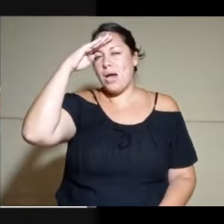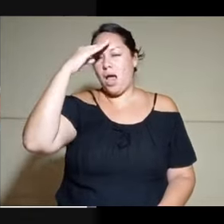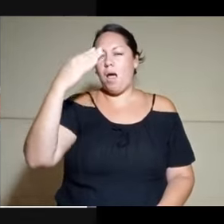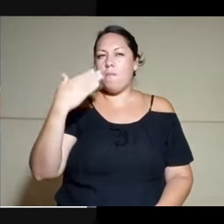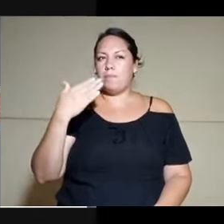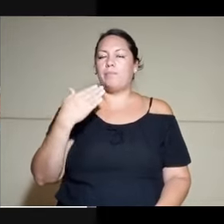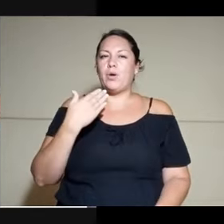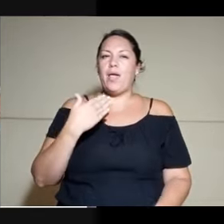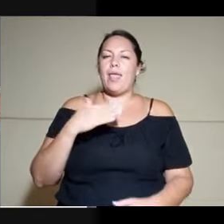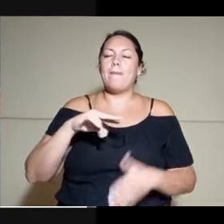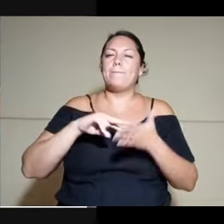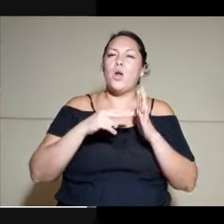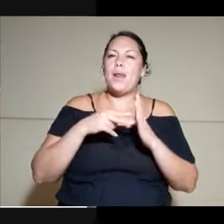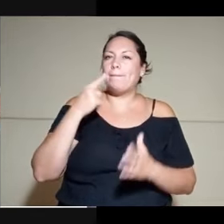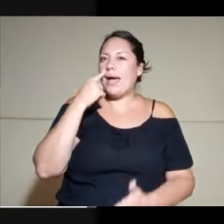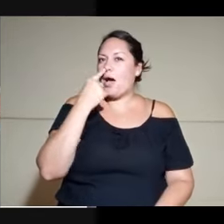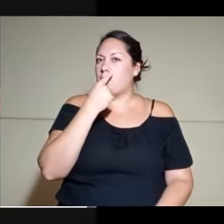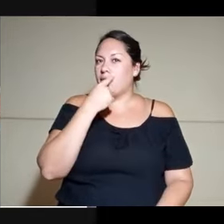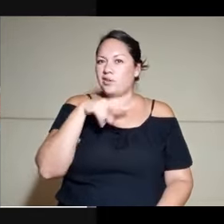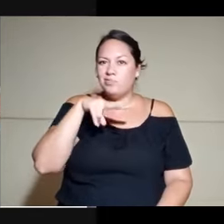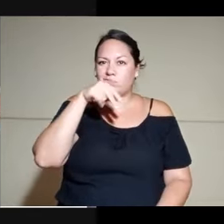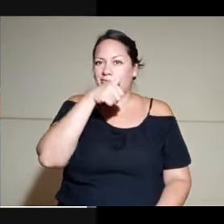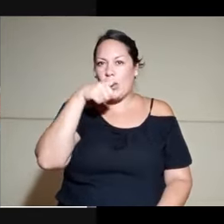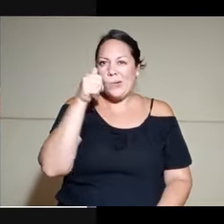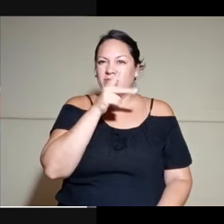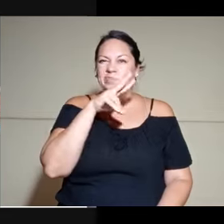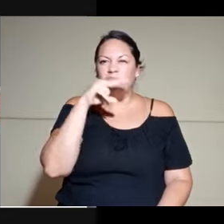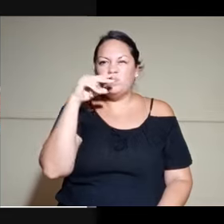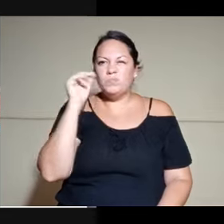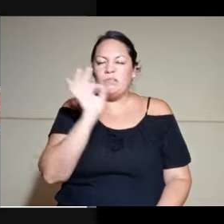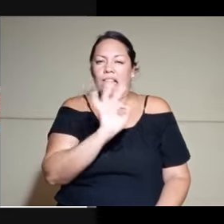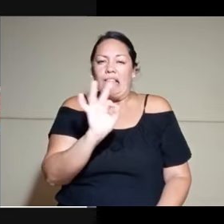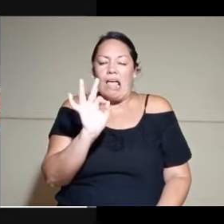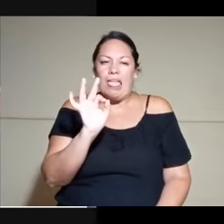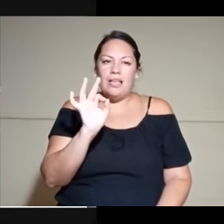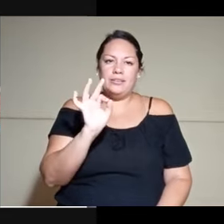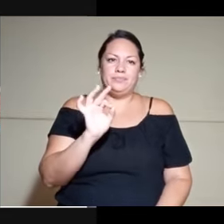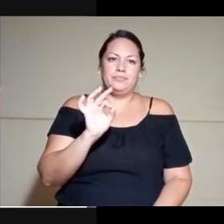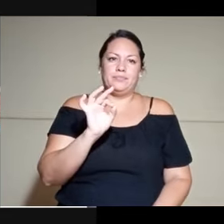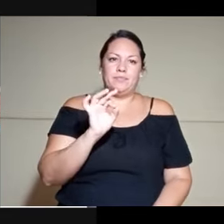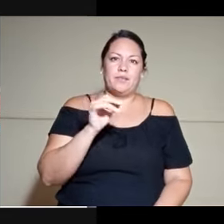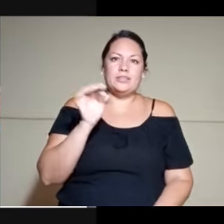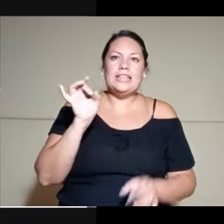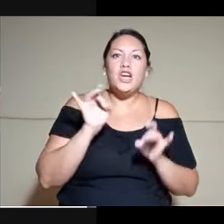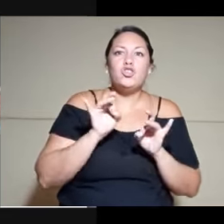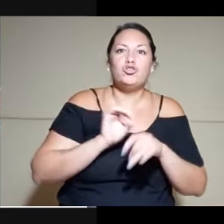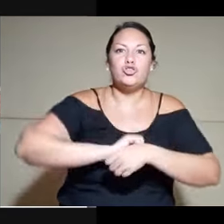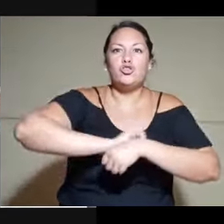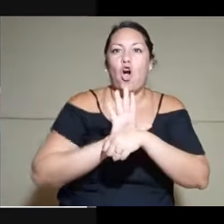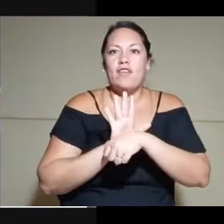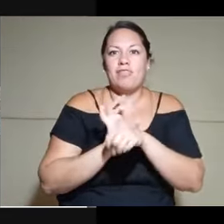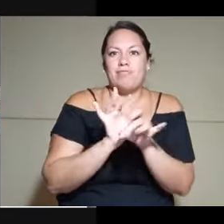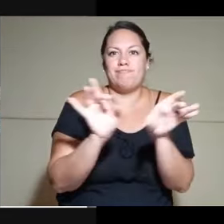parte frontal. Por eso lesiones en el lóbulo frontal, golpes en la zona frontal, puede producir lesión del bulbo olfatorio y no